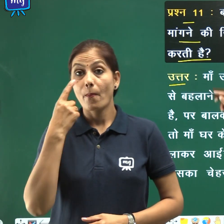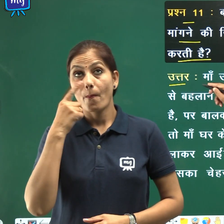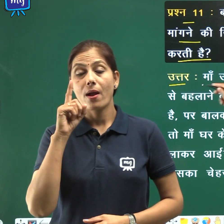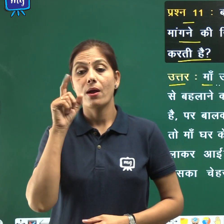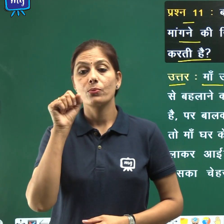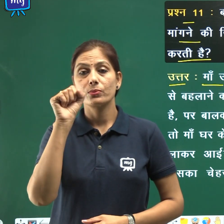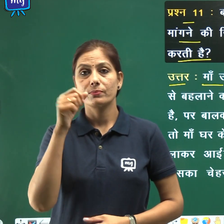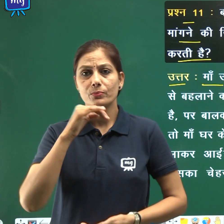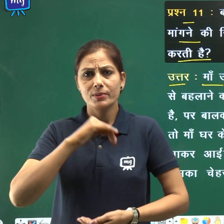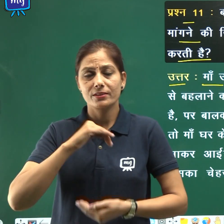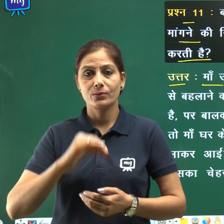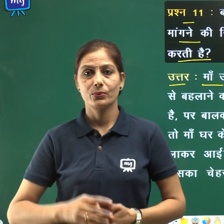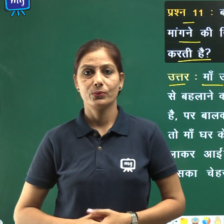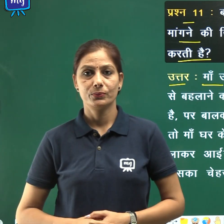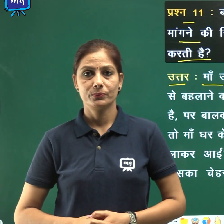उसे